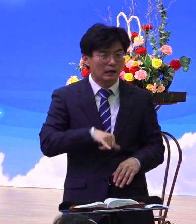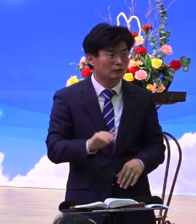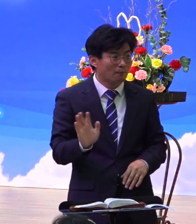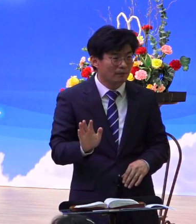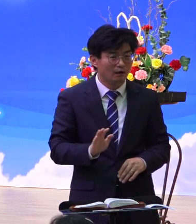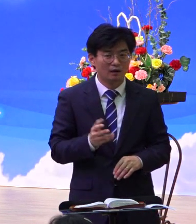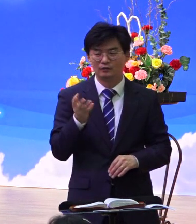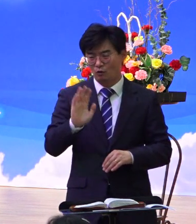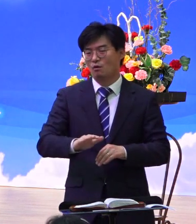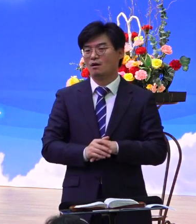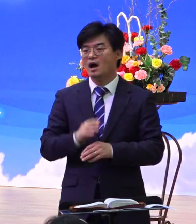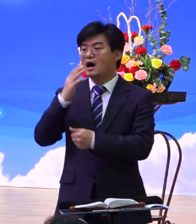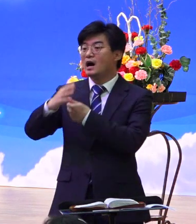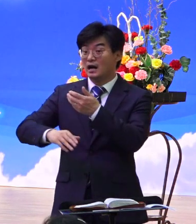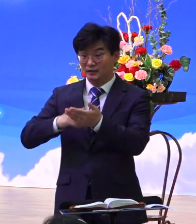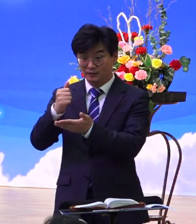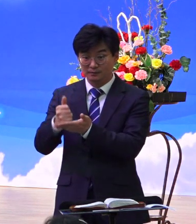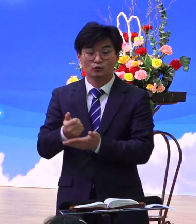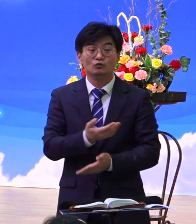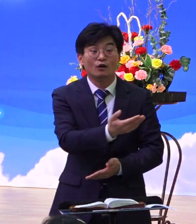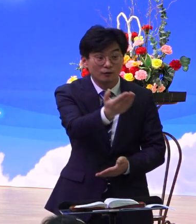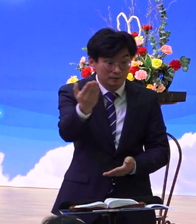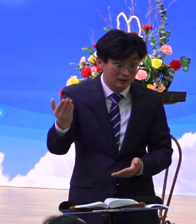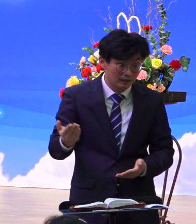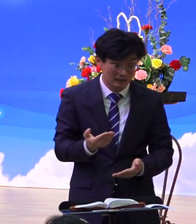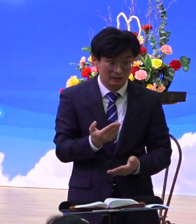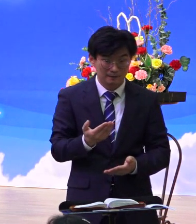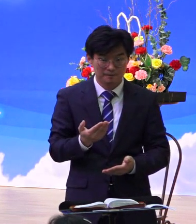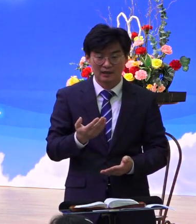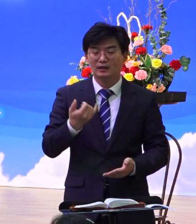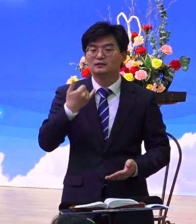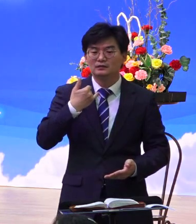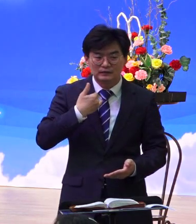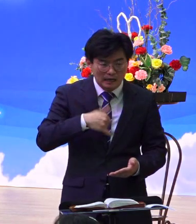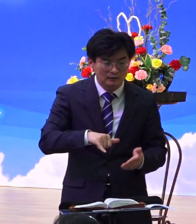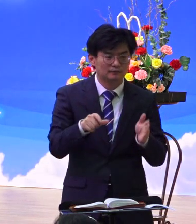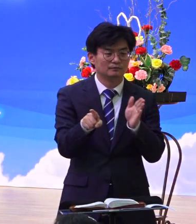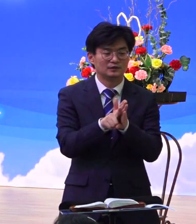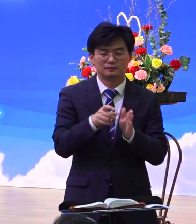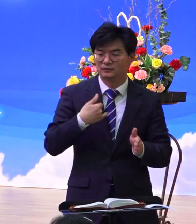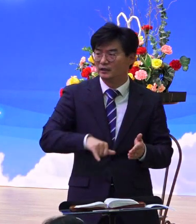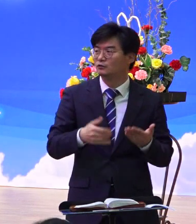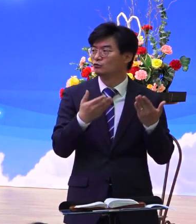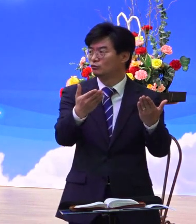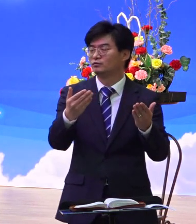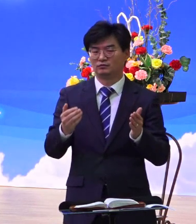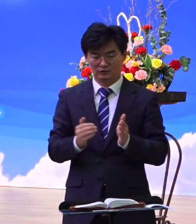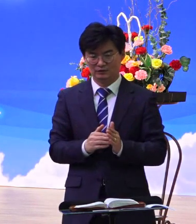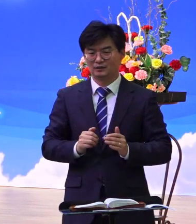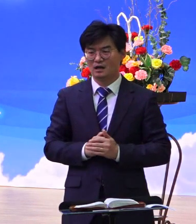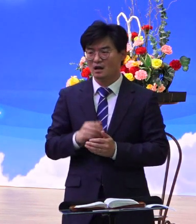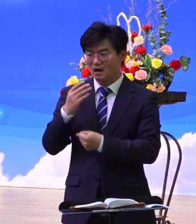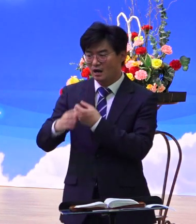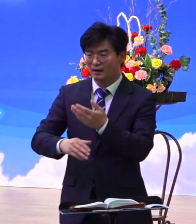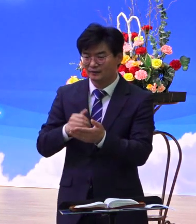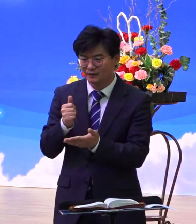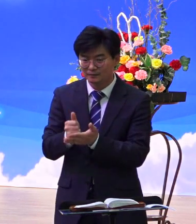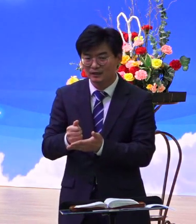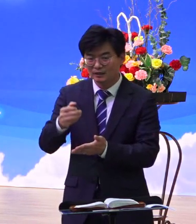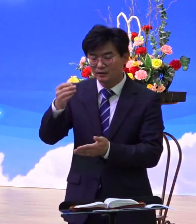그러나 사실은 하나님께서 여러분들에게 제게도 목회할 수 있는 이 달란트를 주신 것이고 우리 자녀들 여러분들에게 하나님이